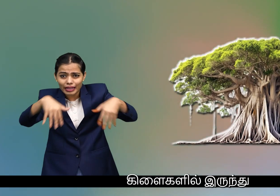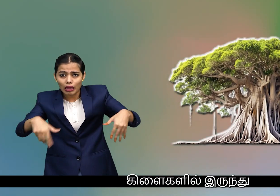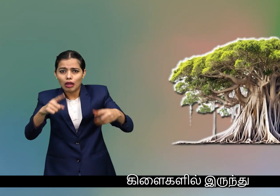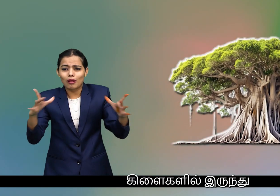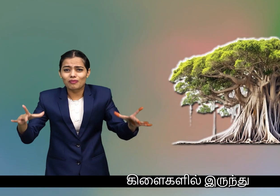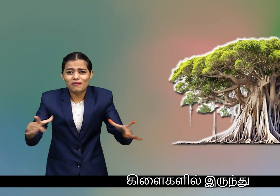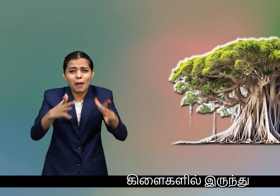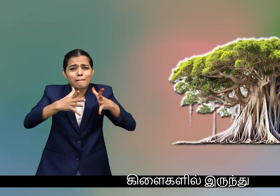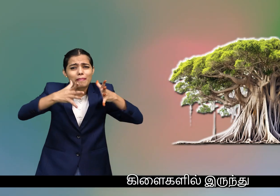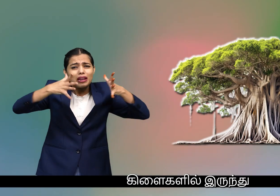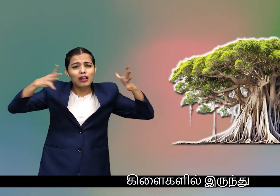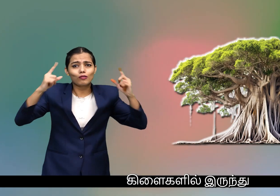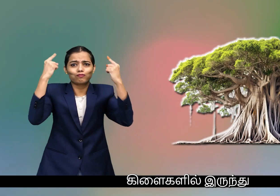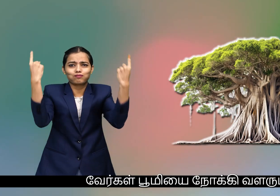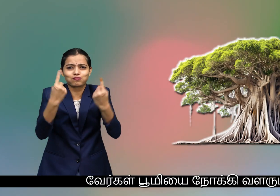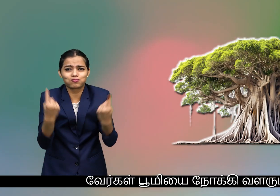கிளைகளில் இருந்து